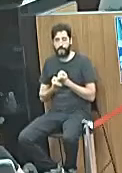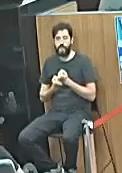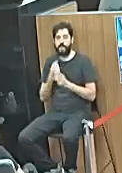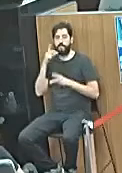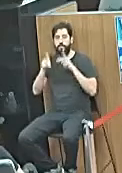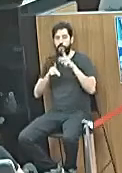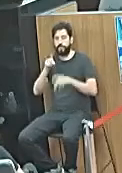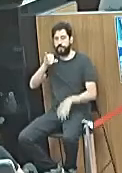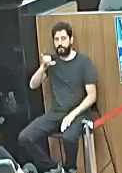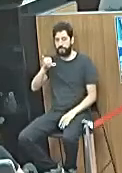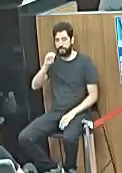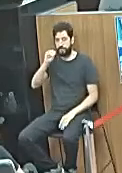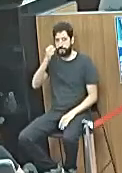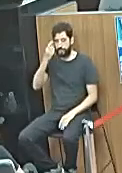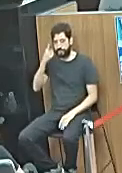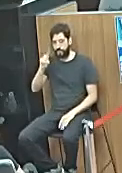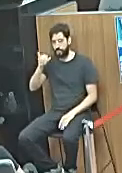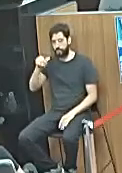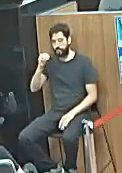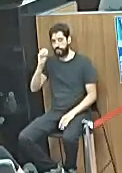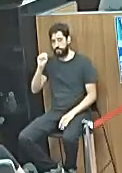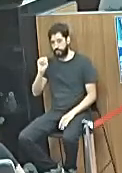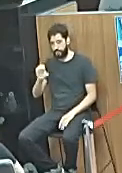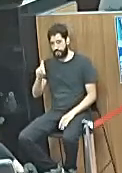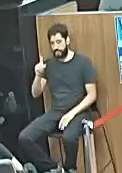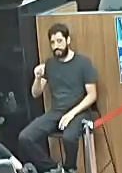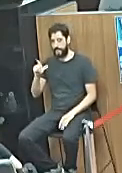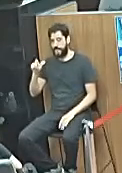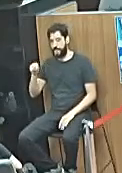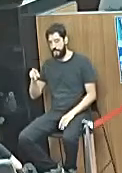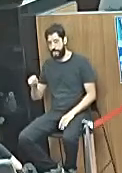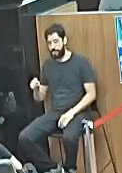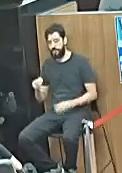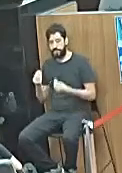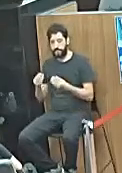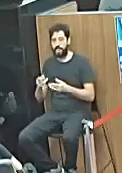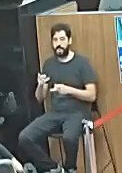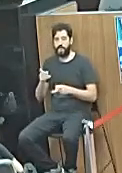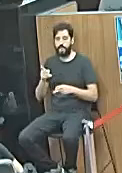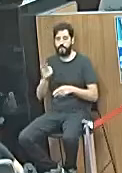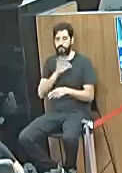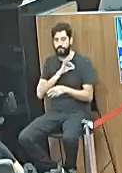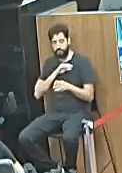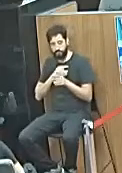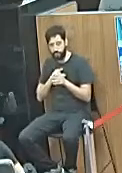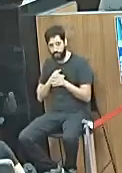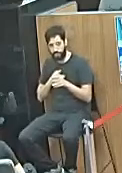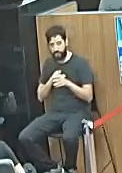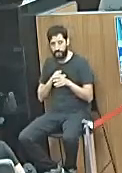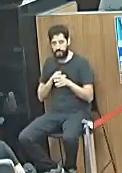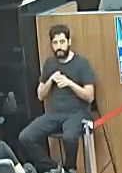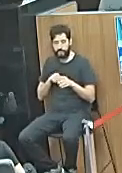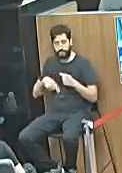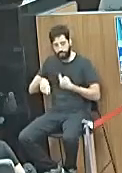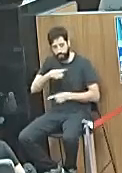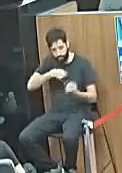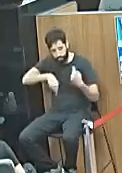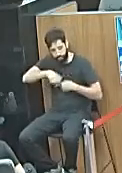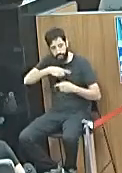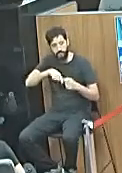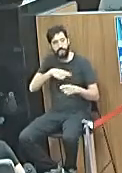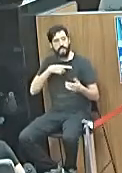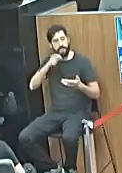josé da lapa e entregar proposta de reconhecimento da patrulha rural de são josé da lapa por meio do abaixo assinado da população